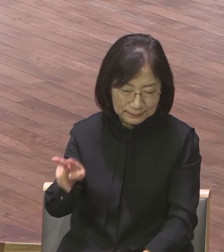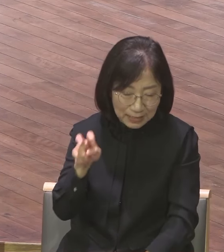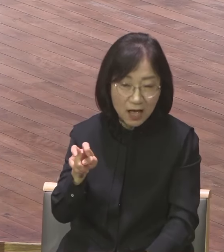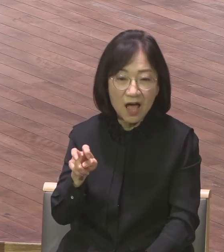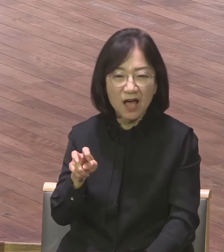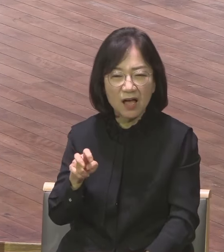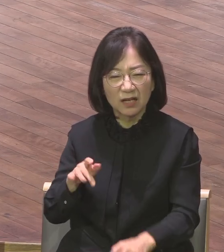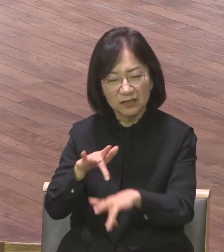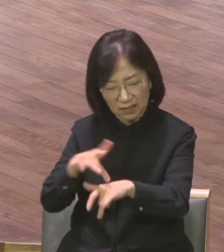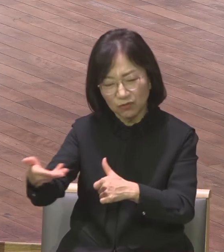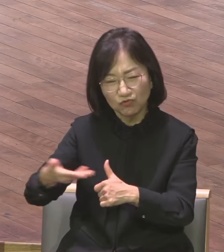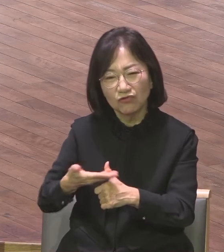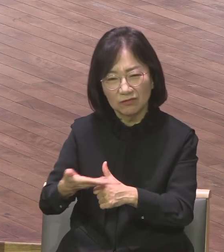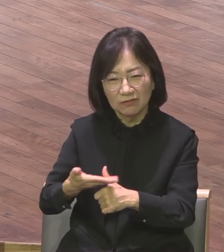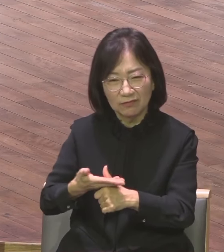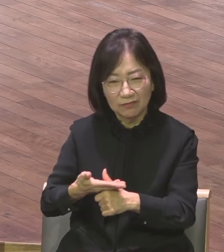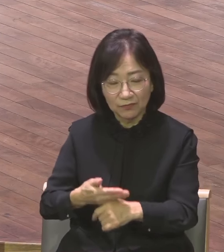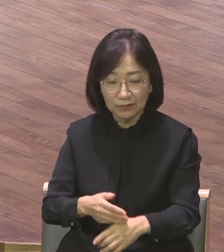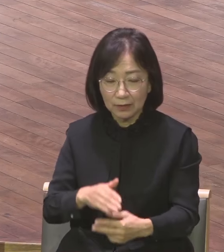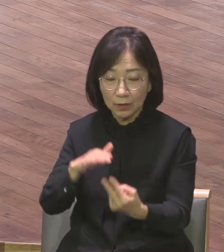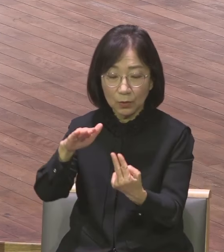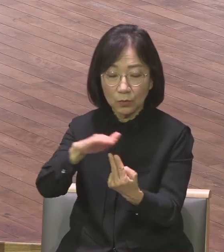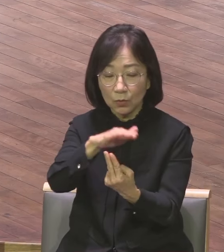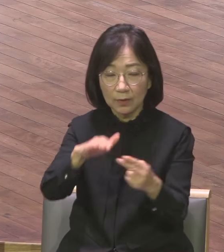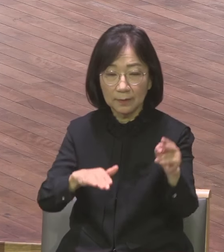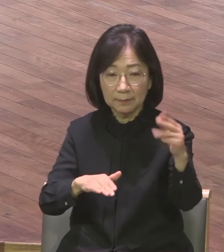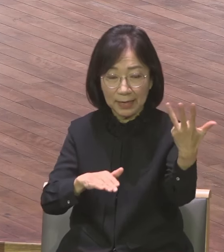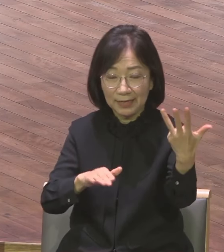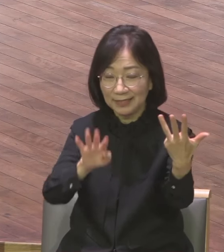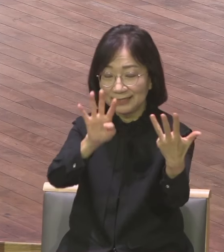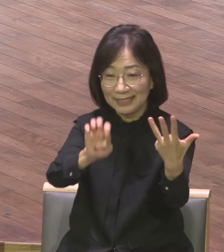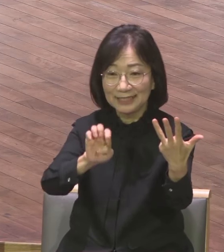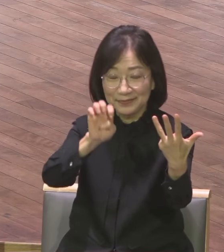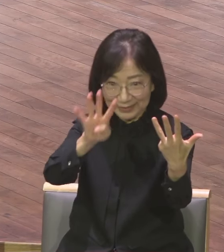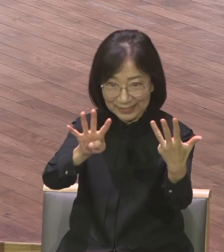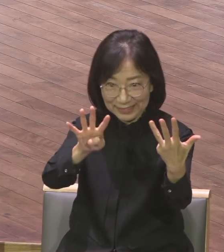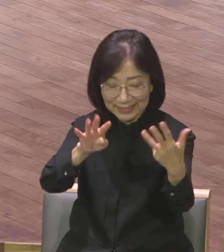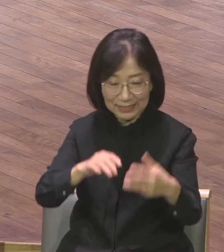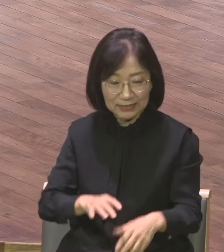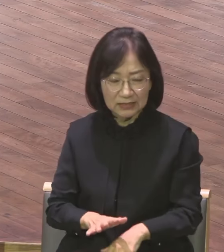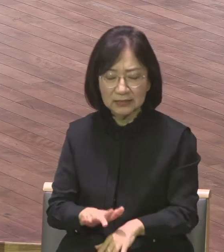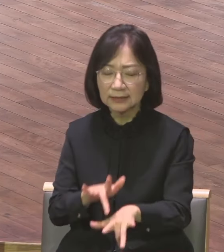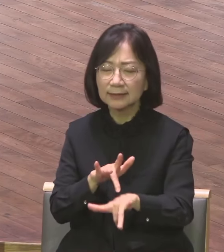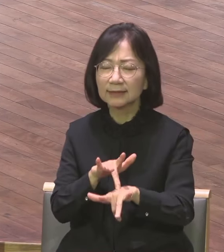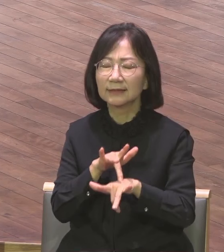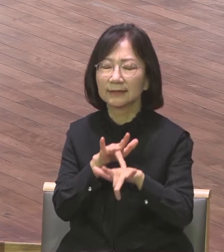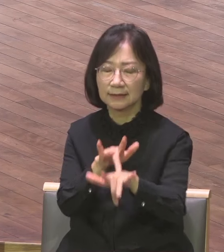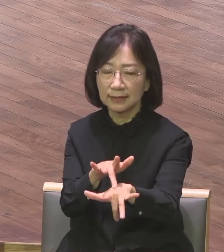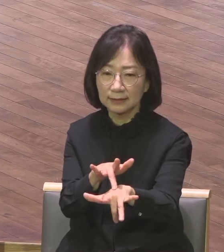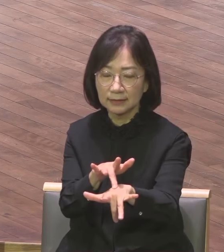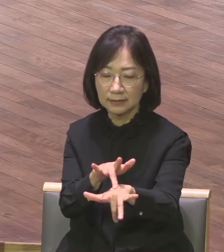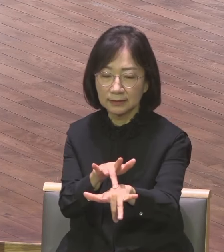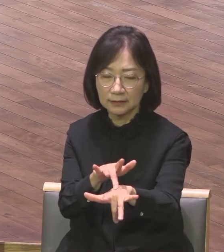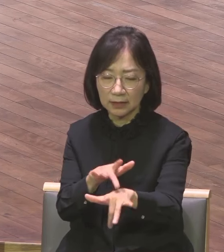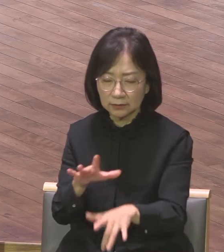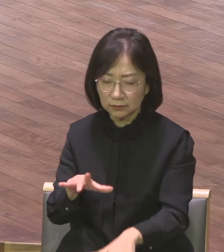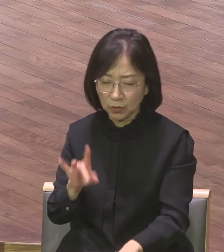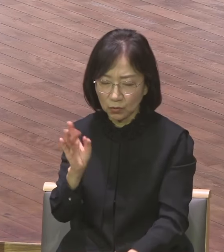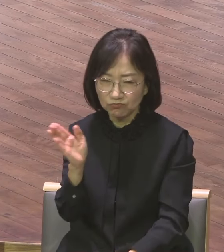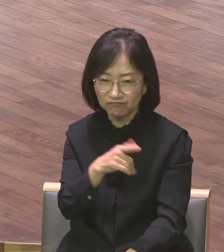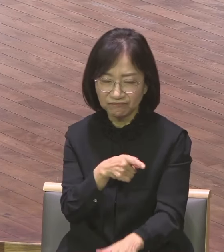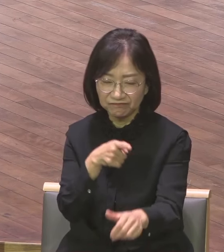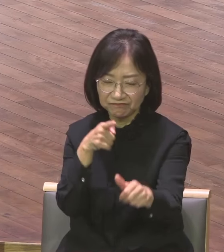거예요. 요런 것 주로. 요한복음 8장 44절에 보면 사단 마귀 이거 뭐요?